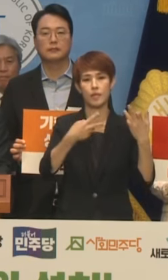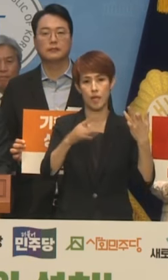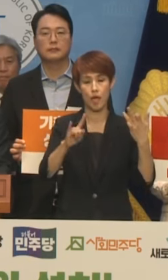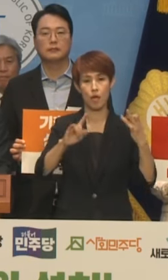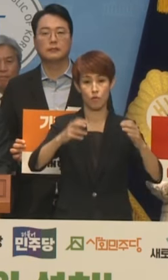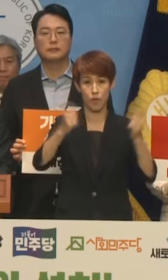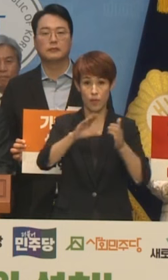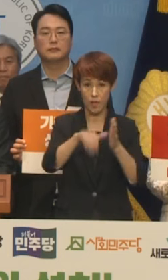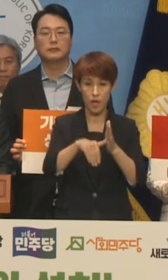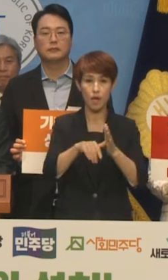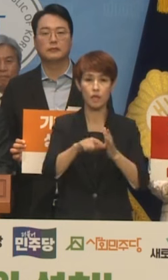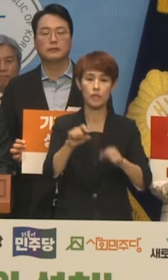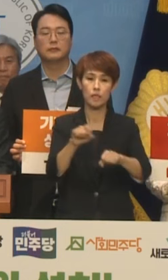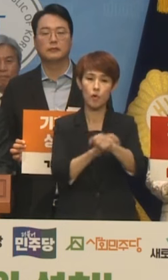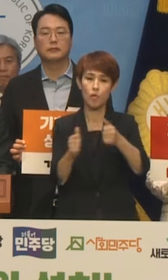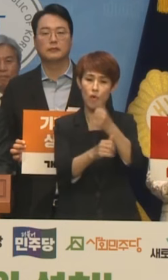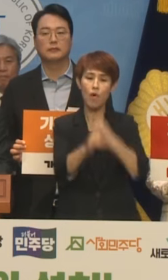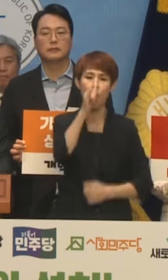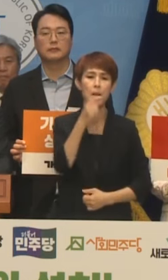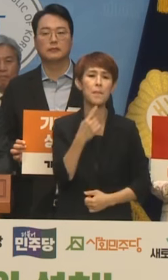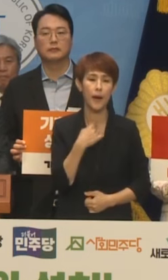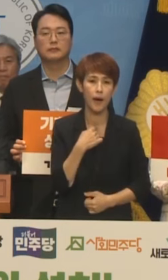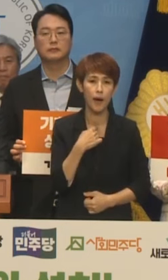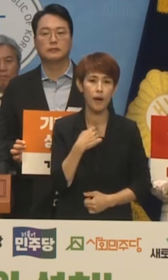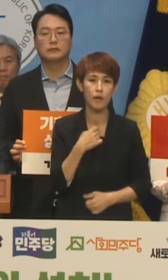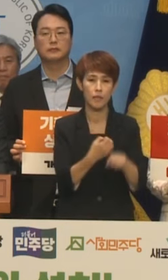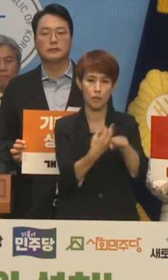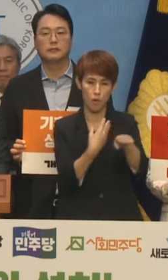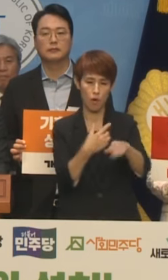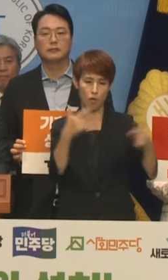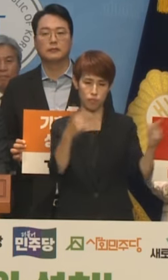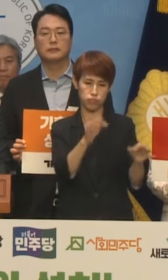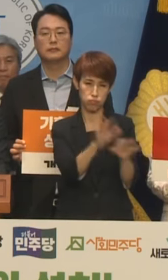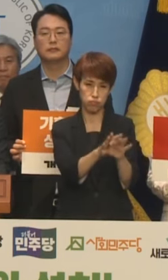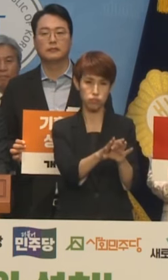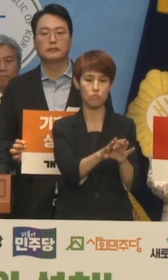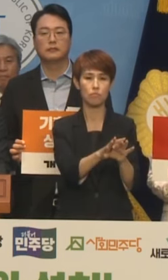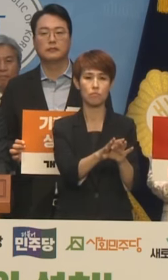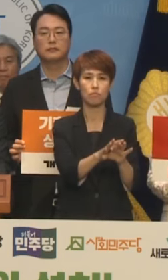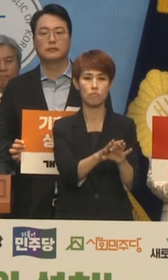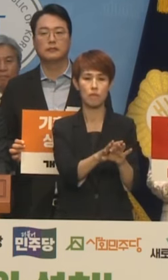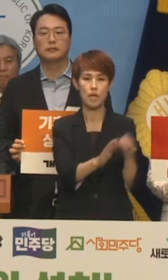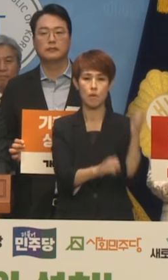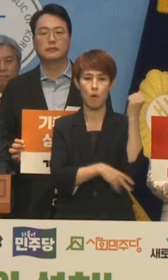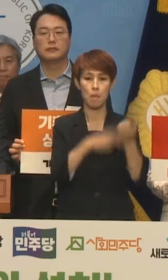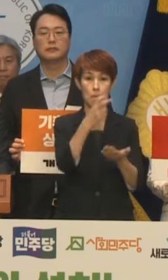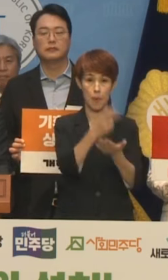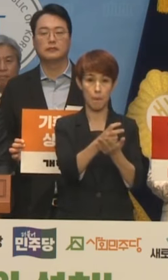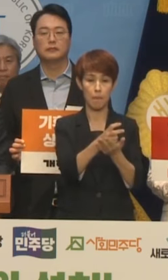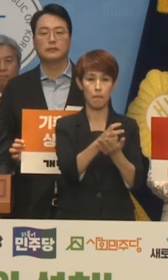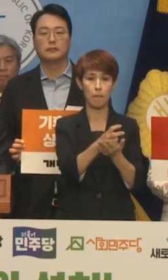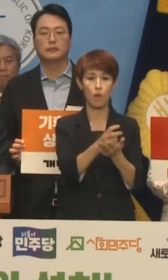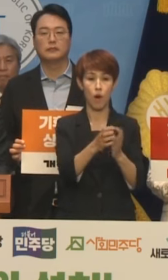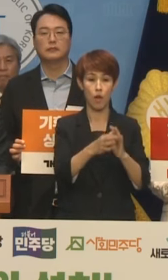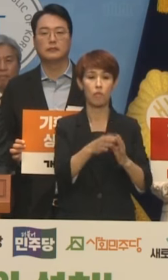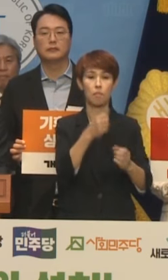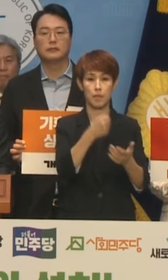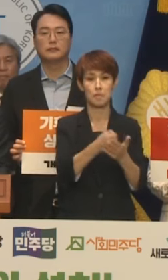당시 기후변화 대책 특별위원회에서 저탄소 녹색성장 기본 법안을 심사한 전례가 있을 뿐만